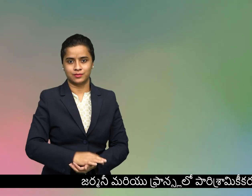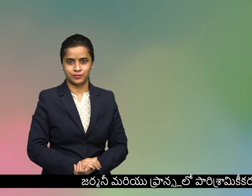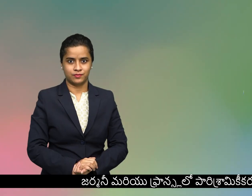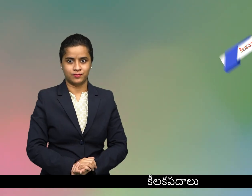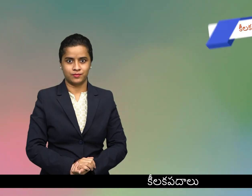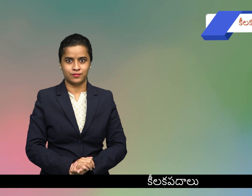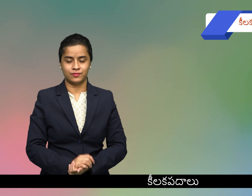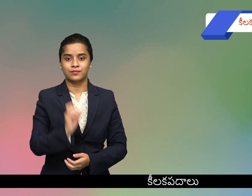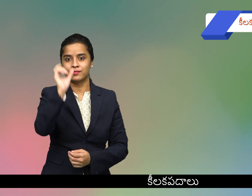కీలక పదాలు.